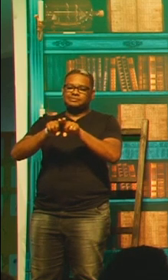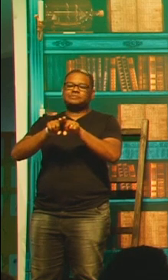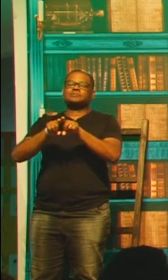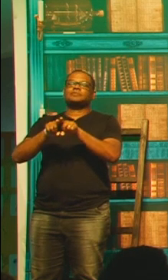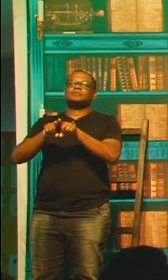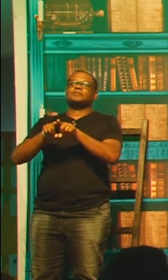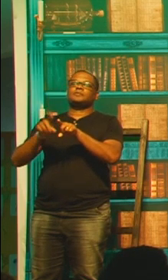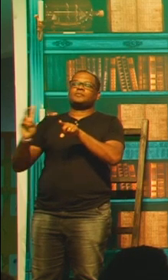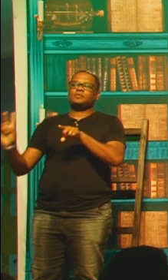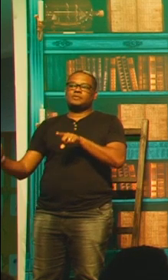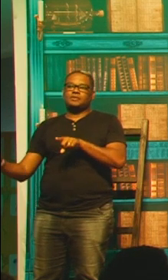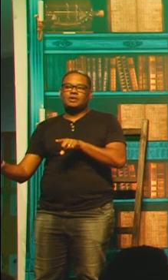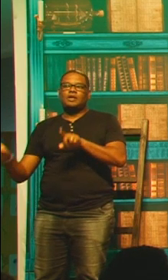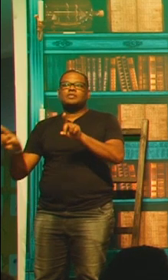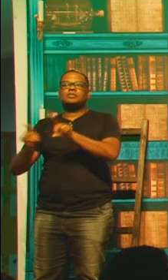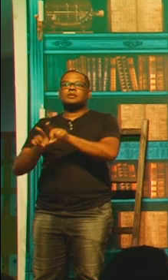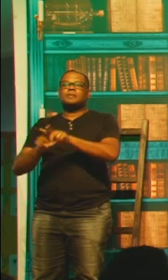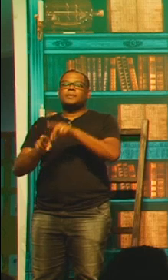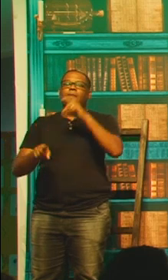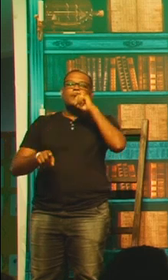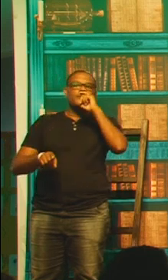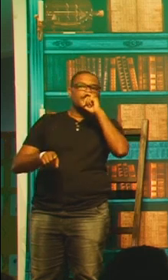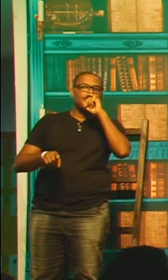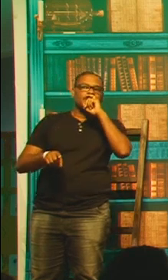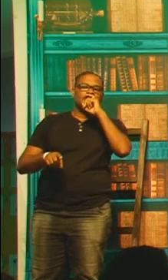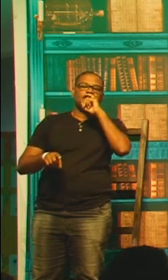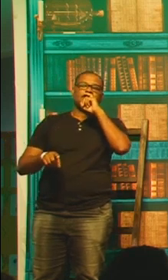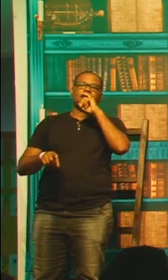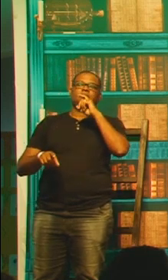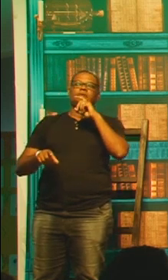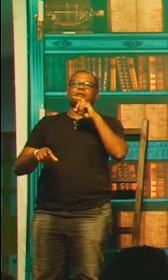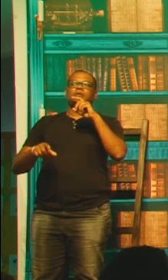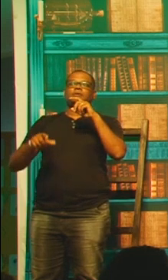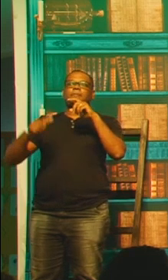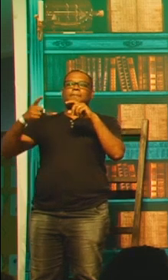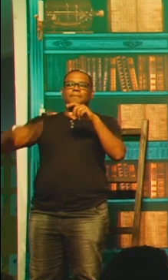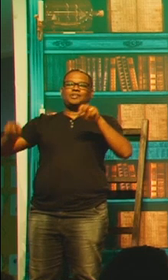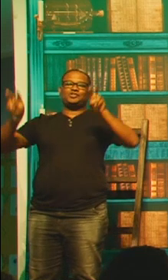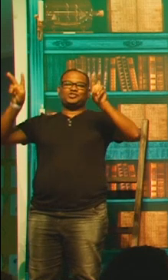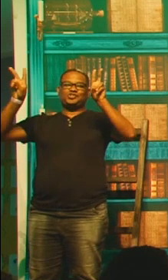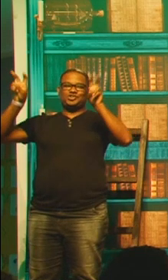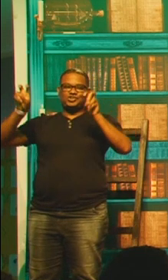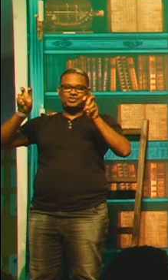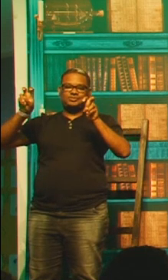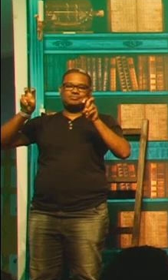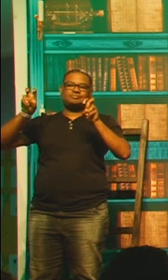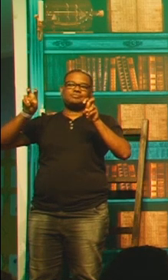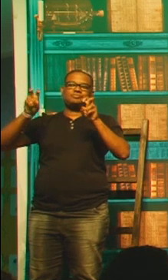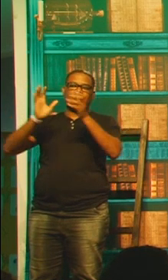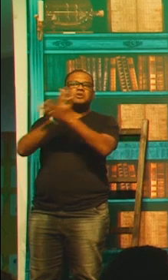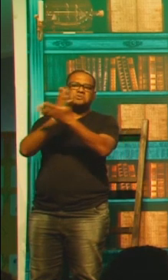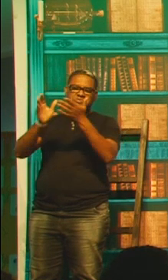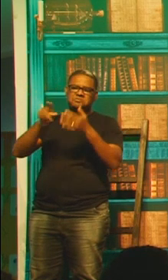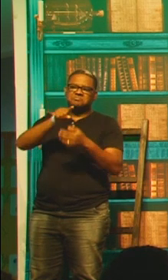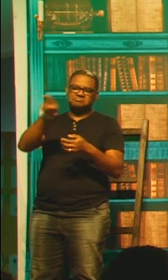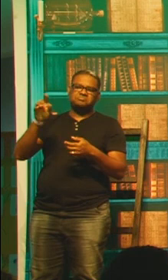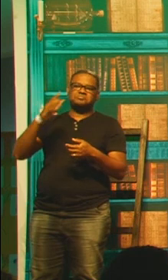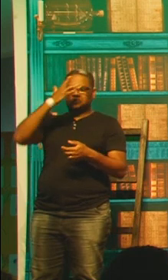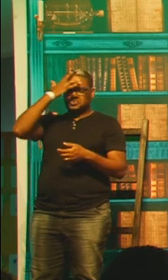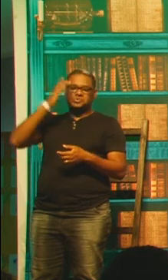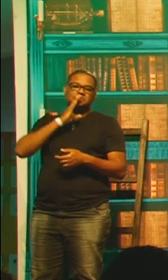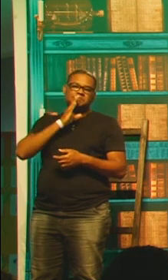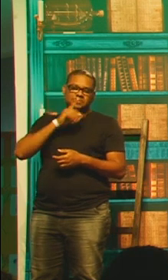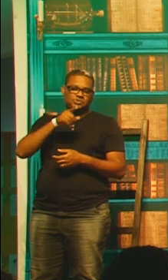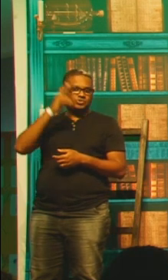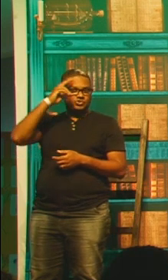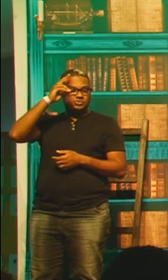e a relação também que elas mantinham com o pai, além do título, que foi o que atravessou o tempo. Algumas pessoas aqui já conhecem essa história,